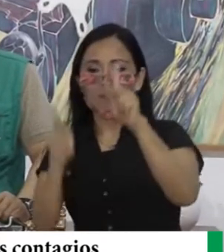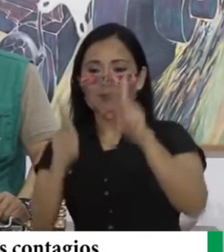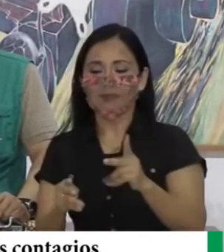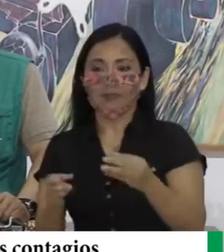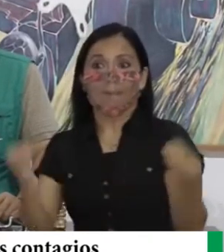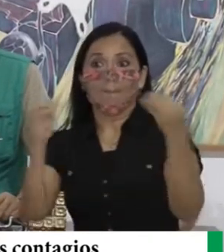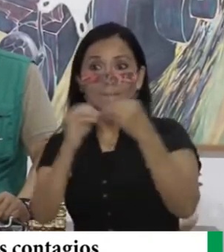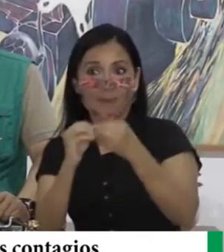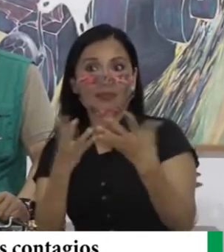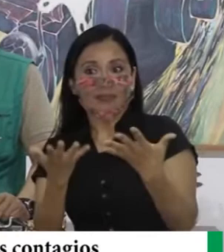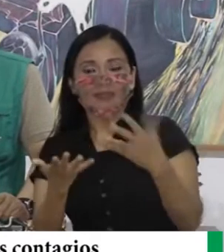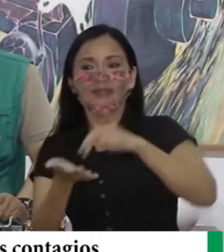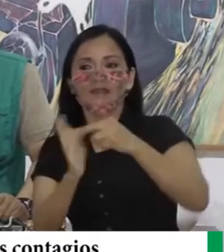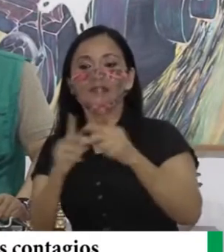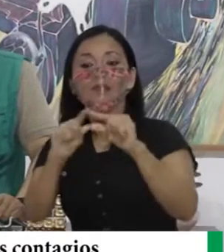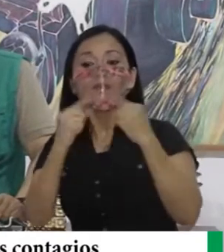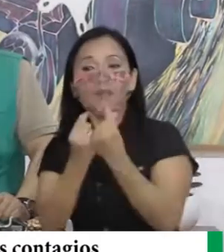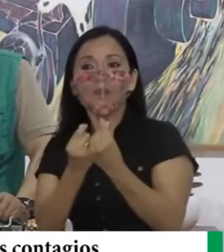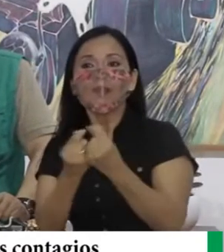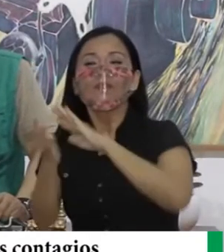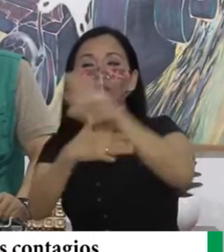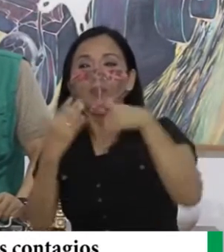más que se suman a este grupo de